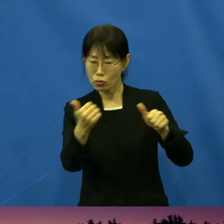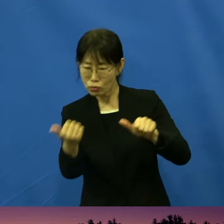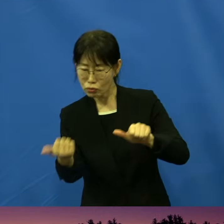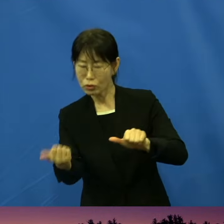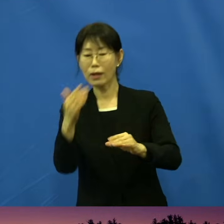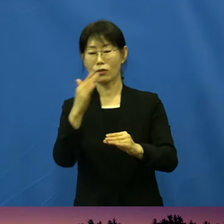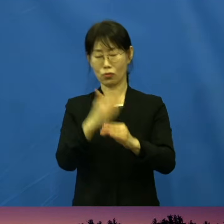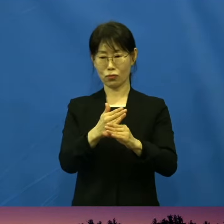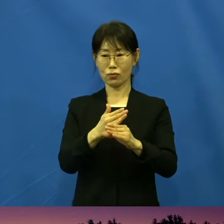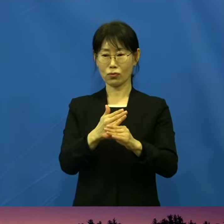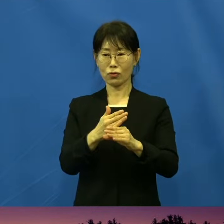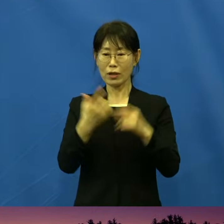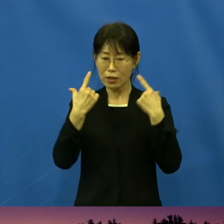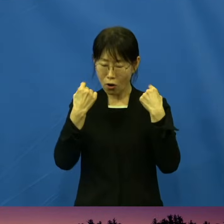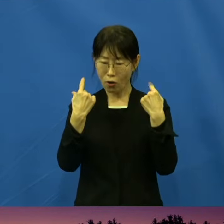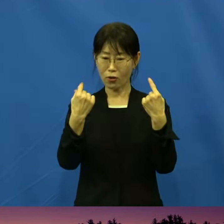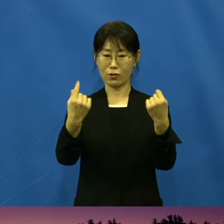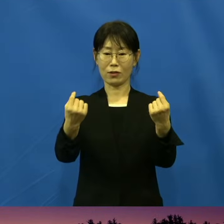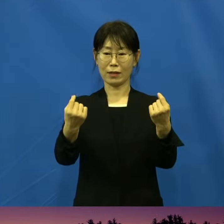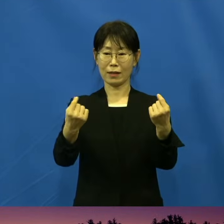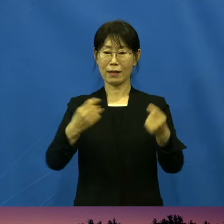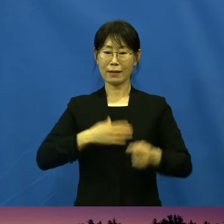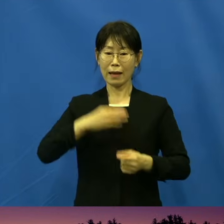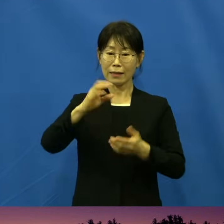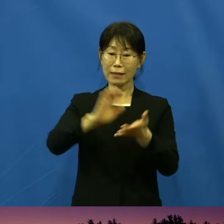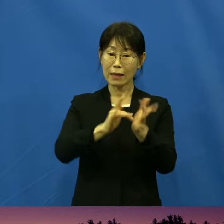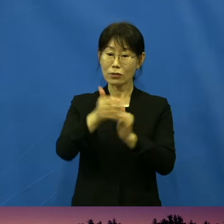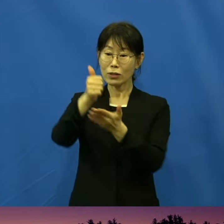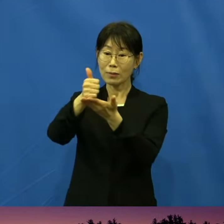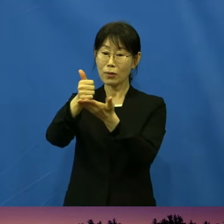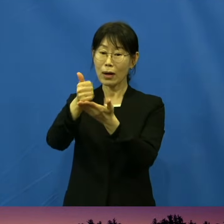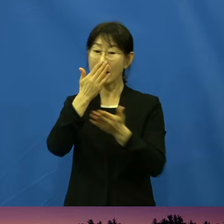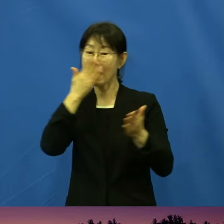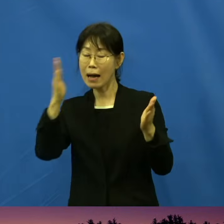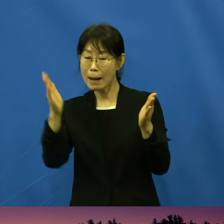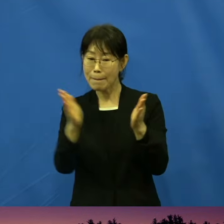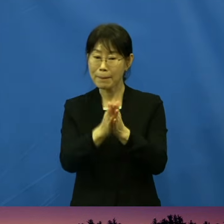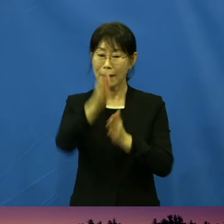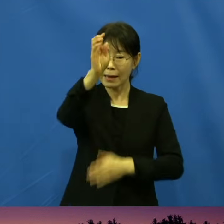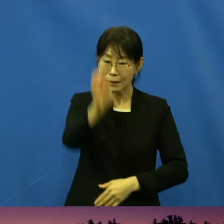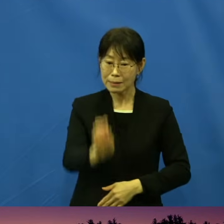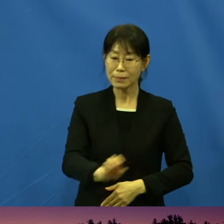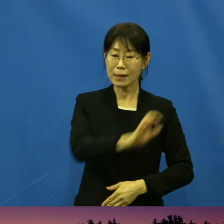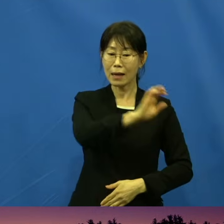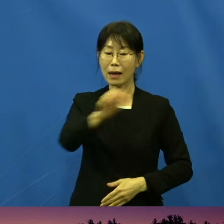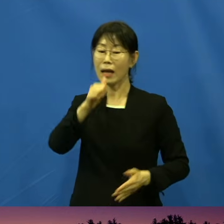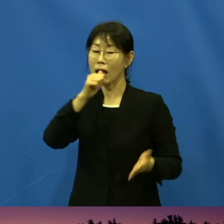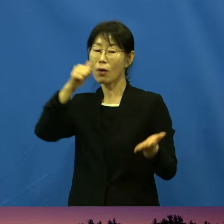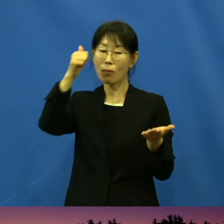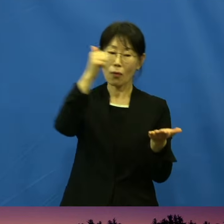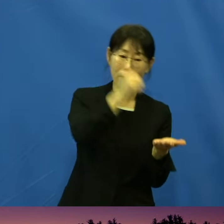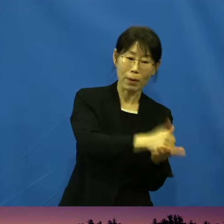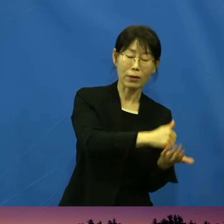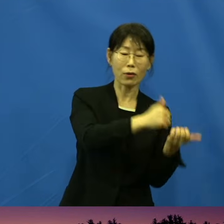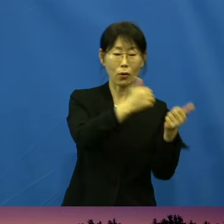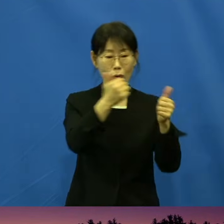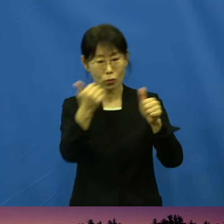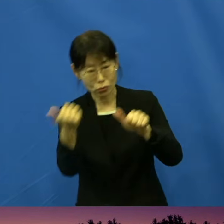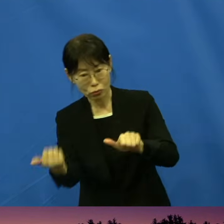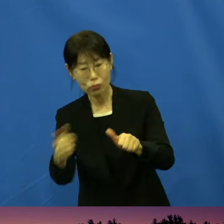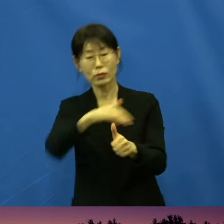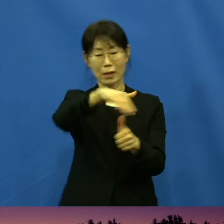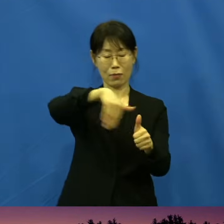부분을 나는 그리스도와 함께 못 박혀 있다 이렇게 아주 리얼하게 표현을, 못 박힌 상태를 강조하고